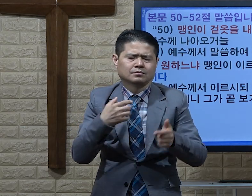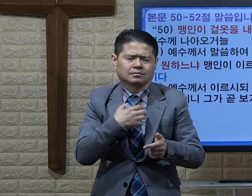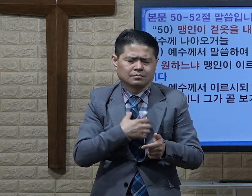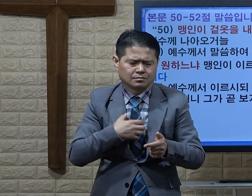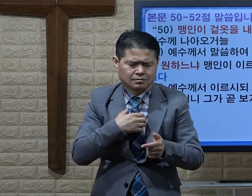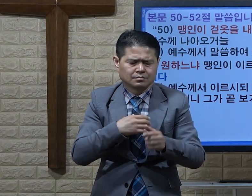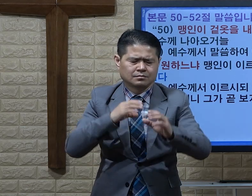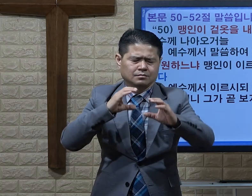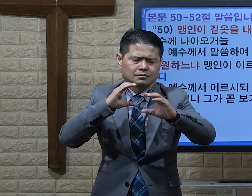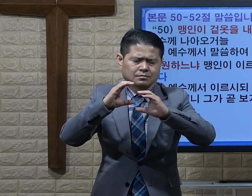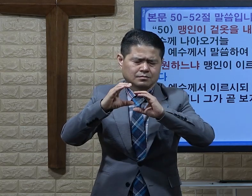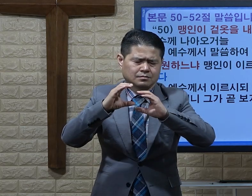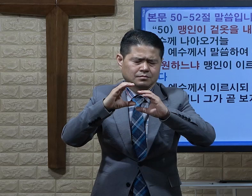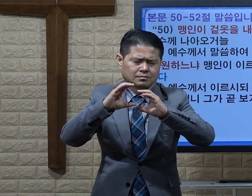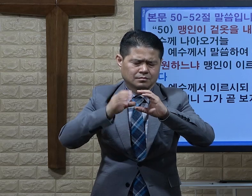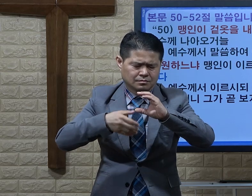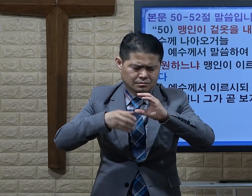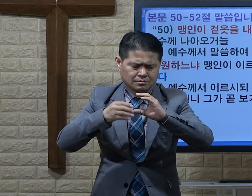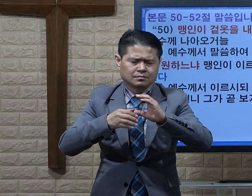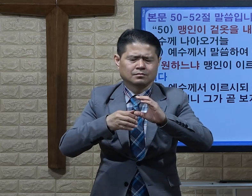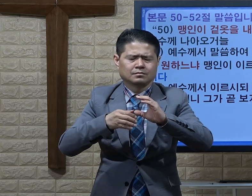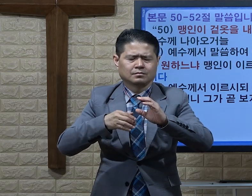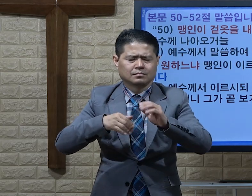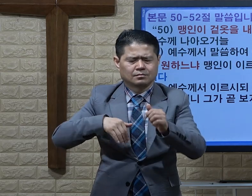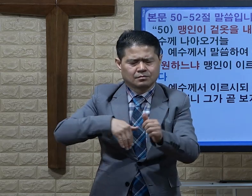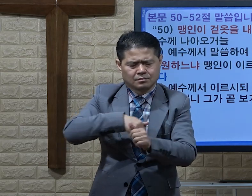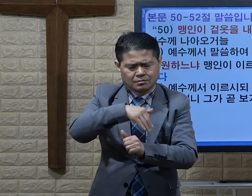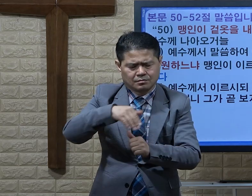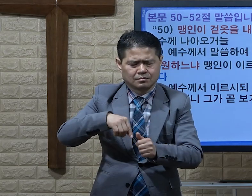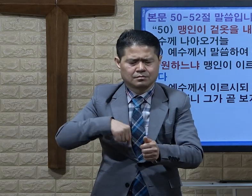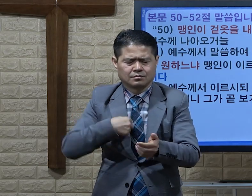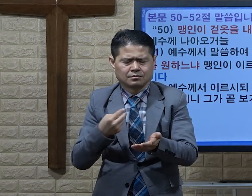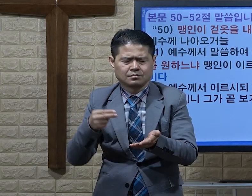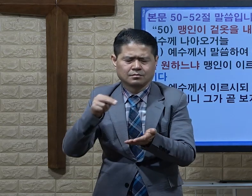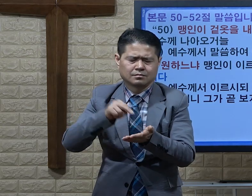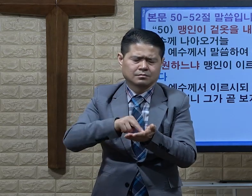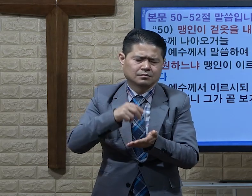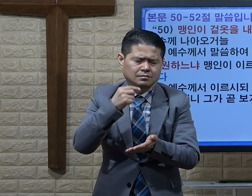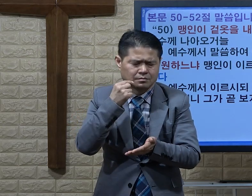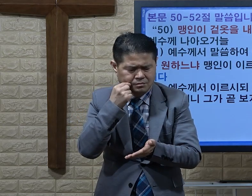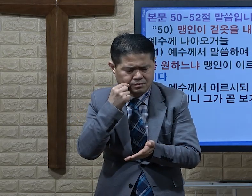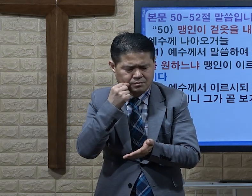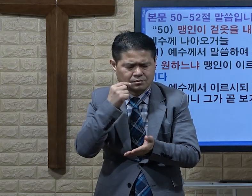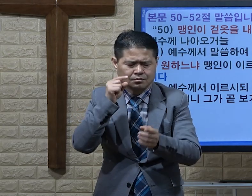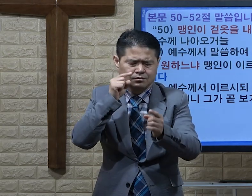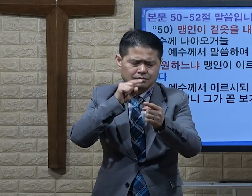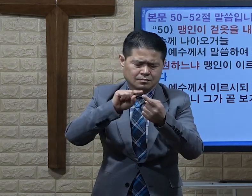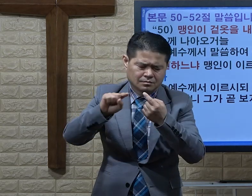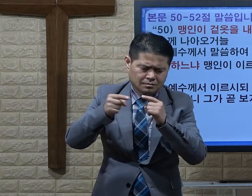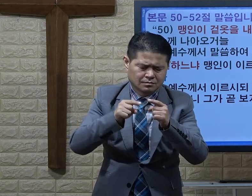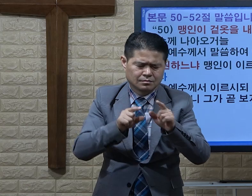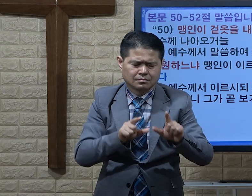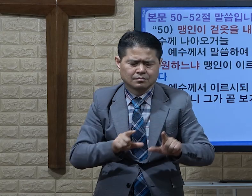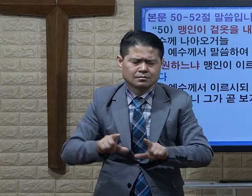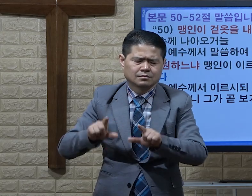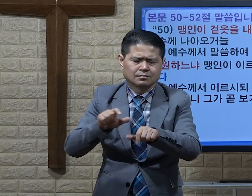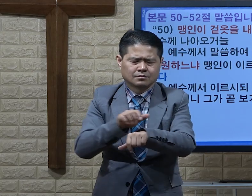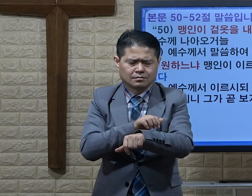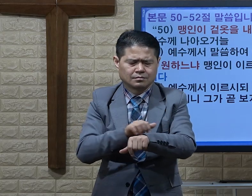마음의 병들이 많아지고 있습니다. 소통도 불가하며 스스로 자립도 어려운